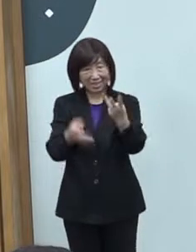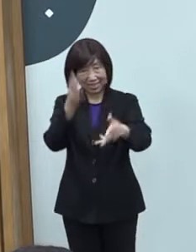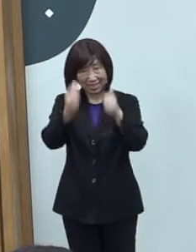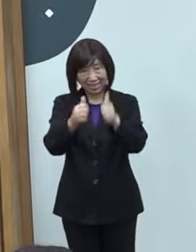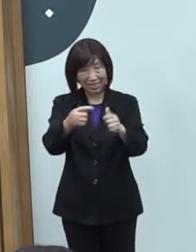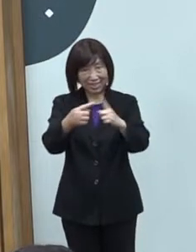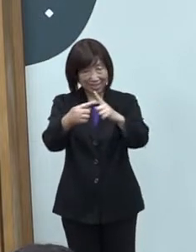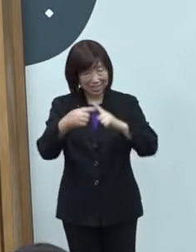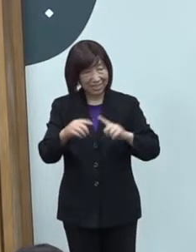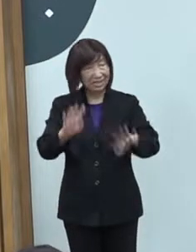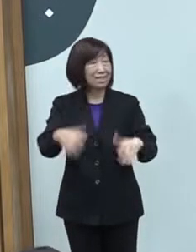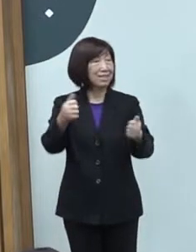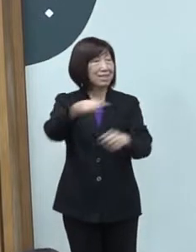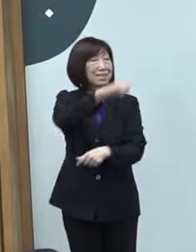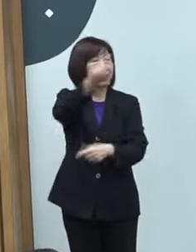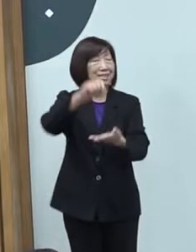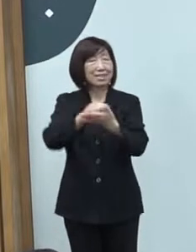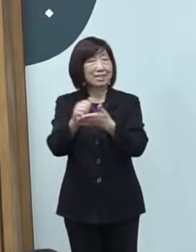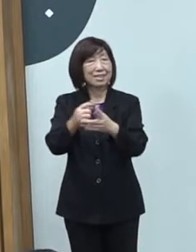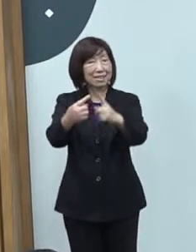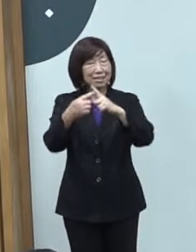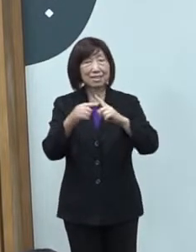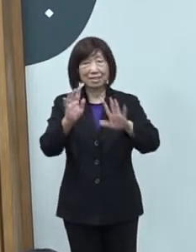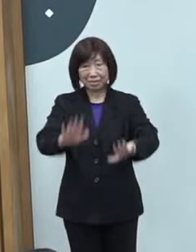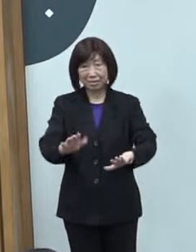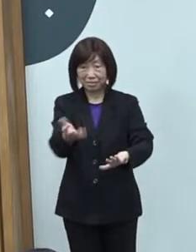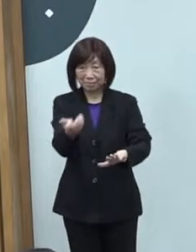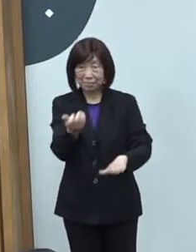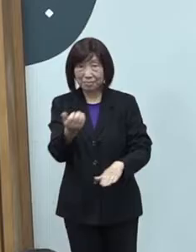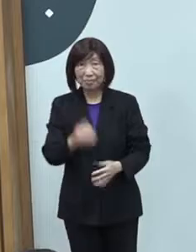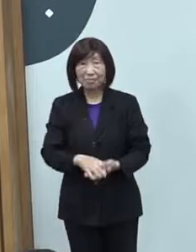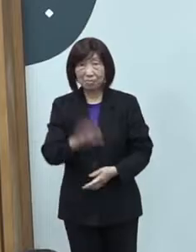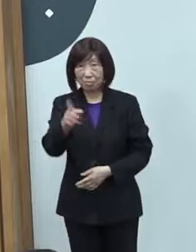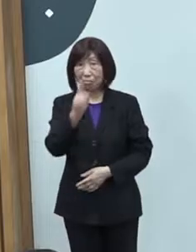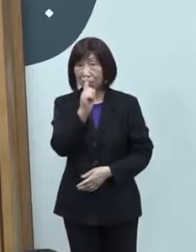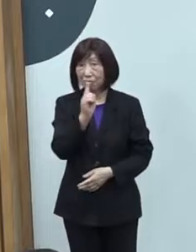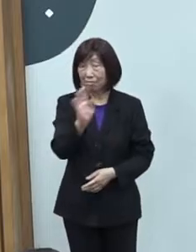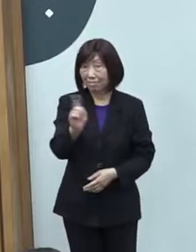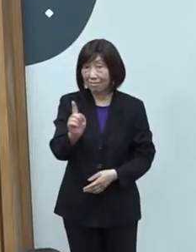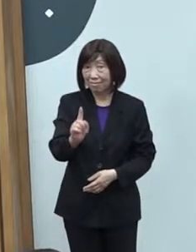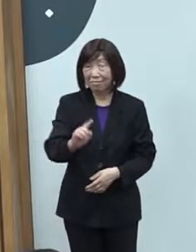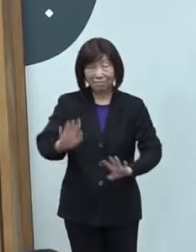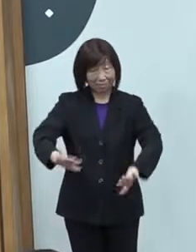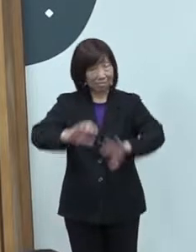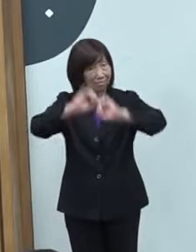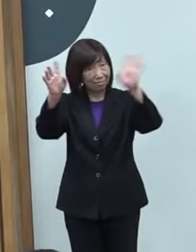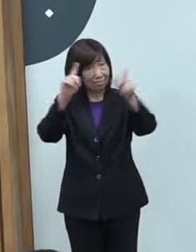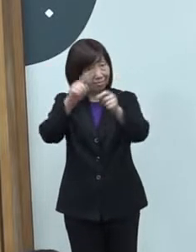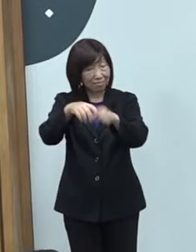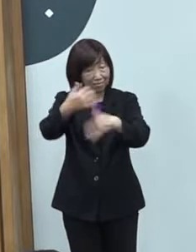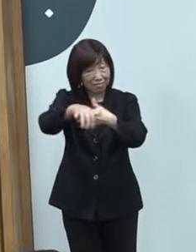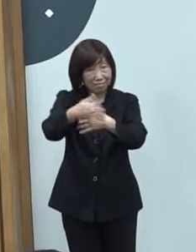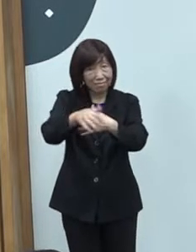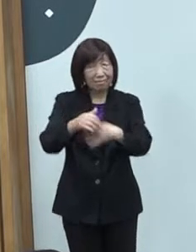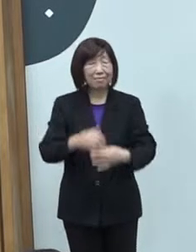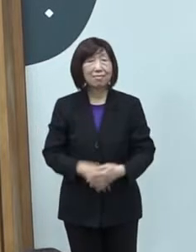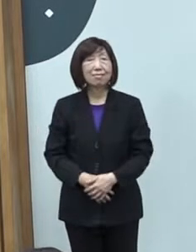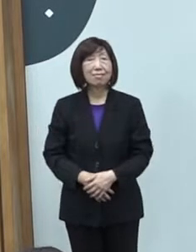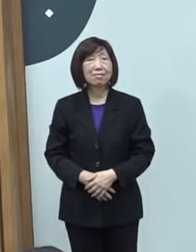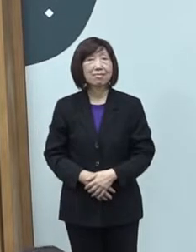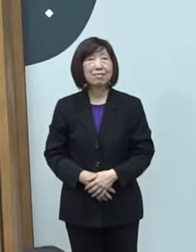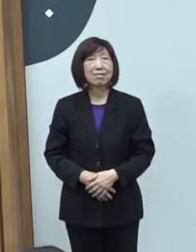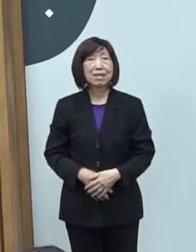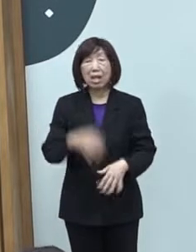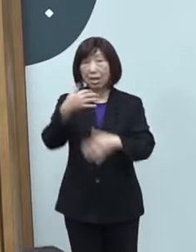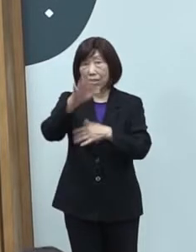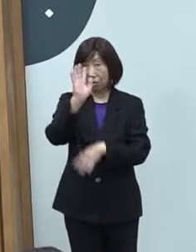谢谢所有与会的媒体朋友们。那么当然呢，在刚才也特别提到了这一次的宣传的影片，这一次的影片呢，我们